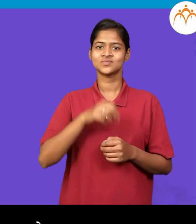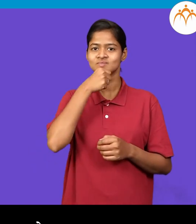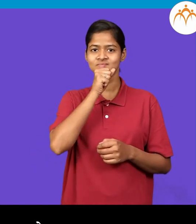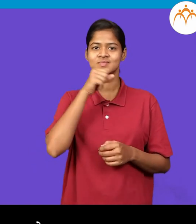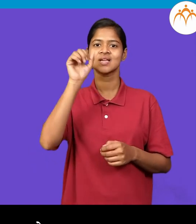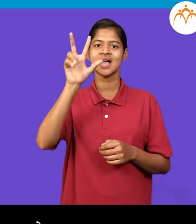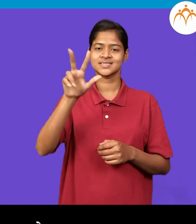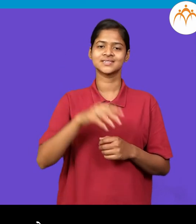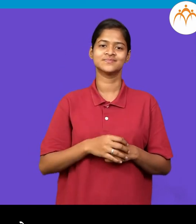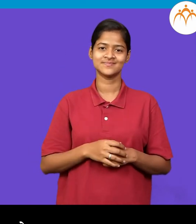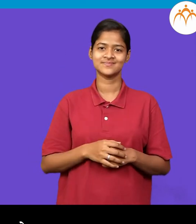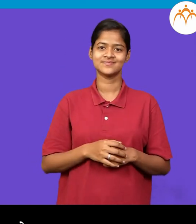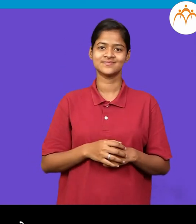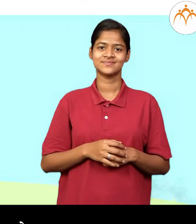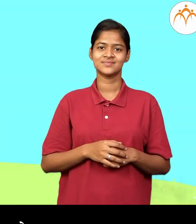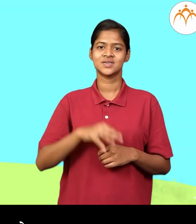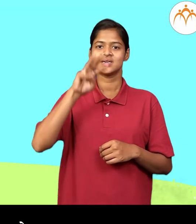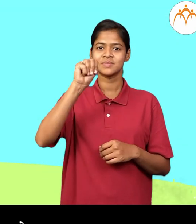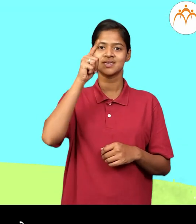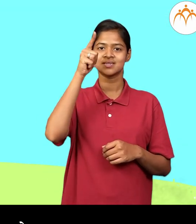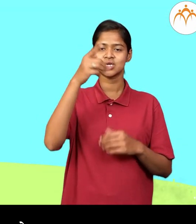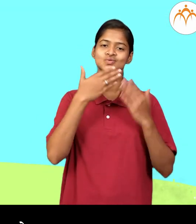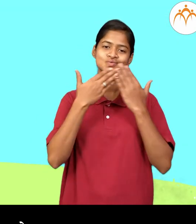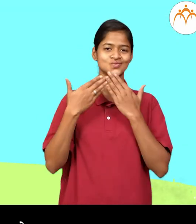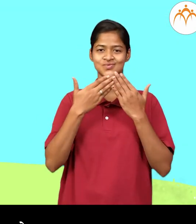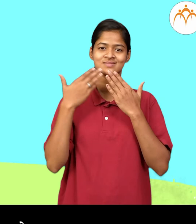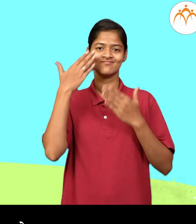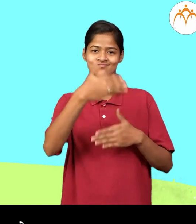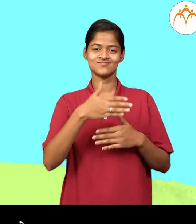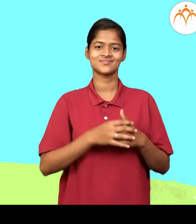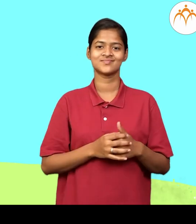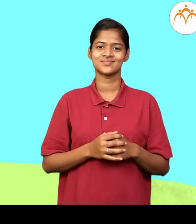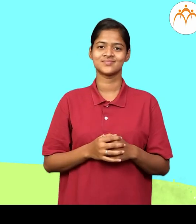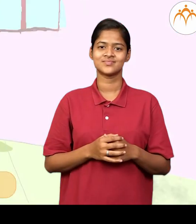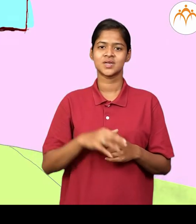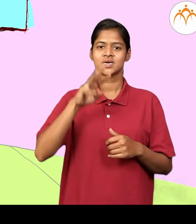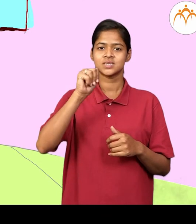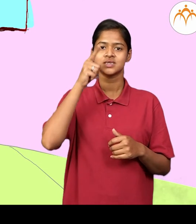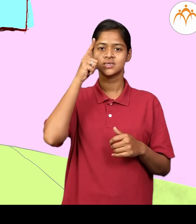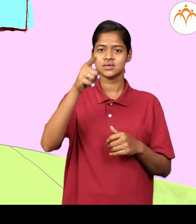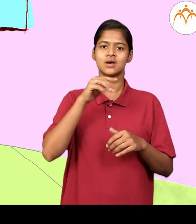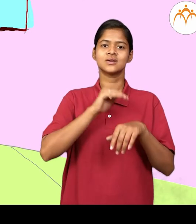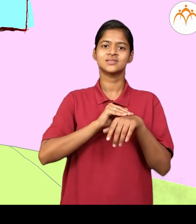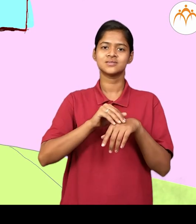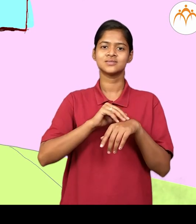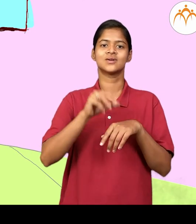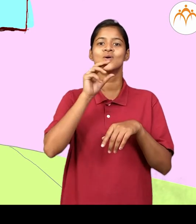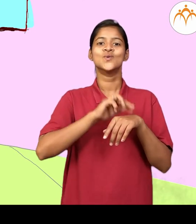मंदार शाडेत जातो मंदारला गुलाब जाम आवडताथ